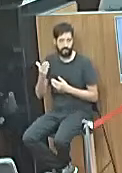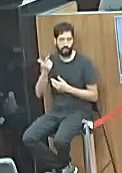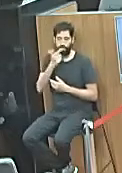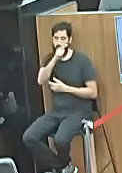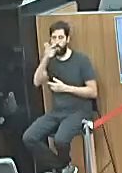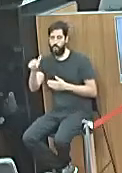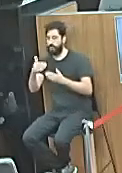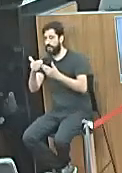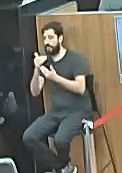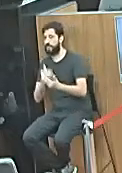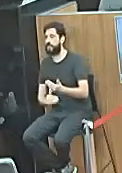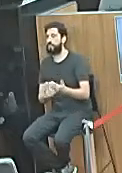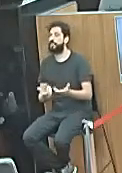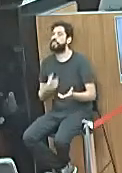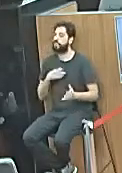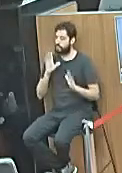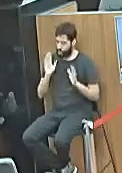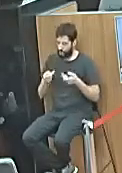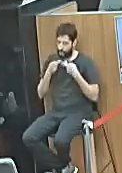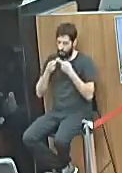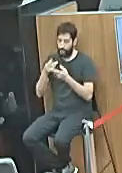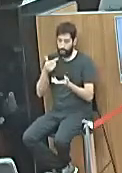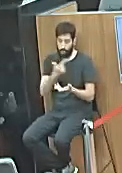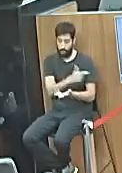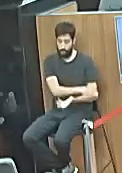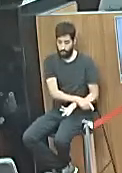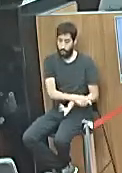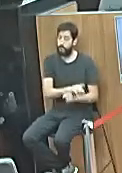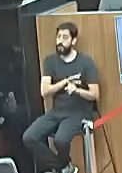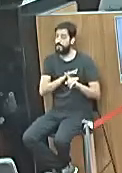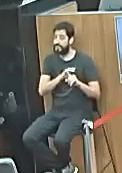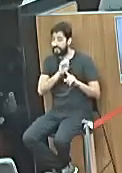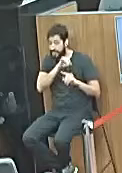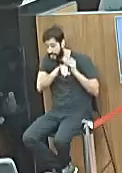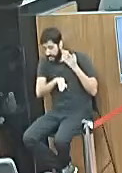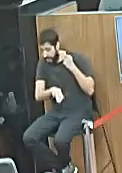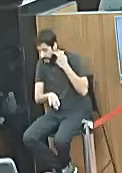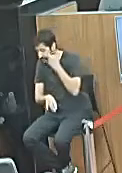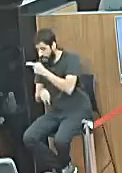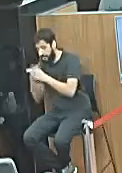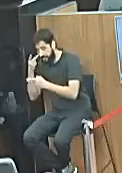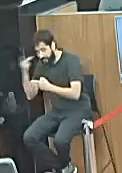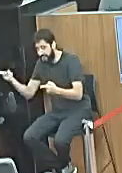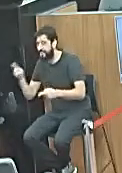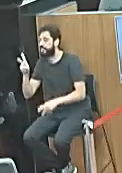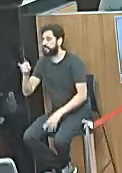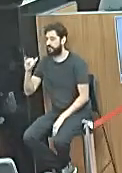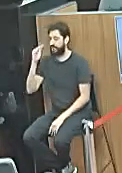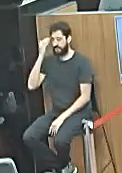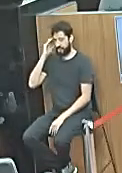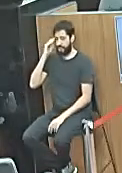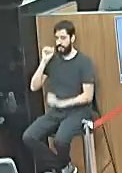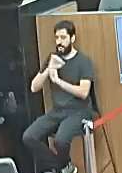e que já foram declaradas patrimônio da humanidade mas quem falava entender isso é o que nós estamos falando